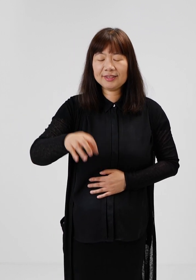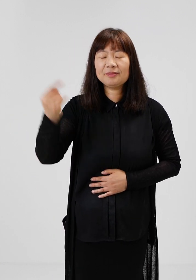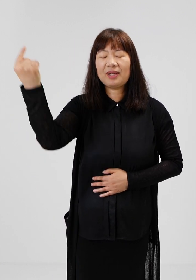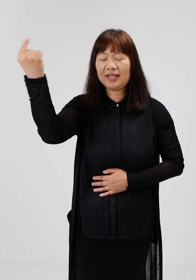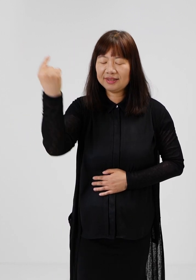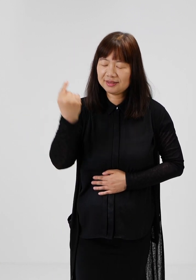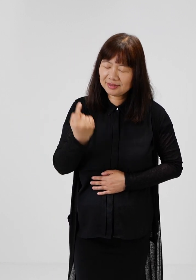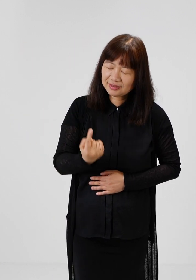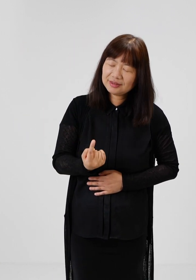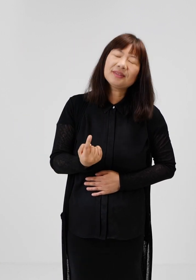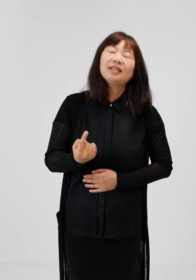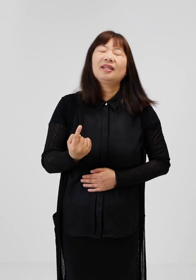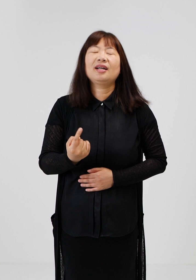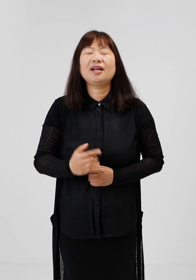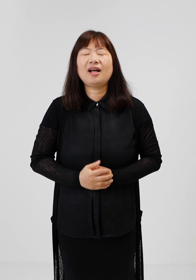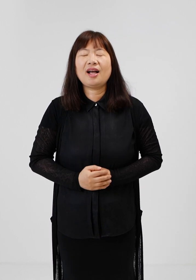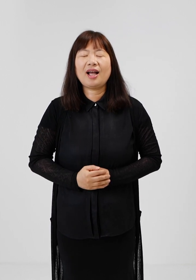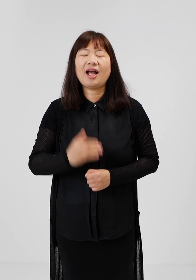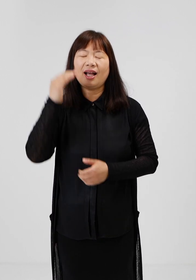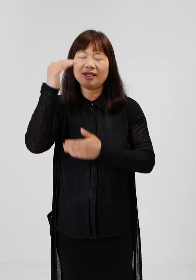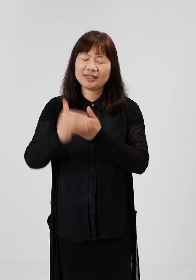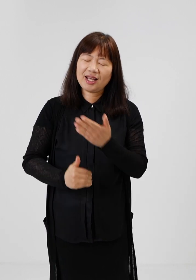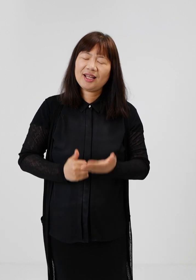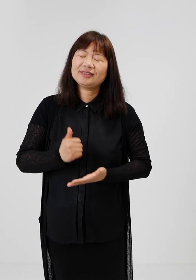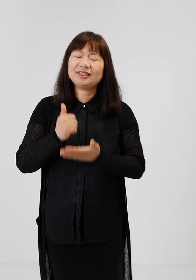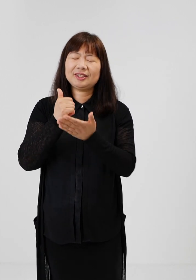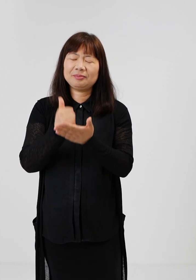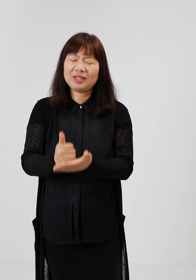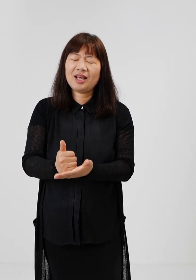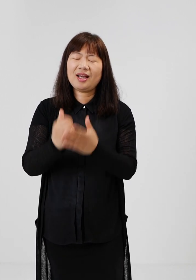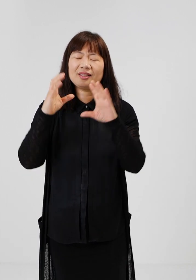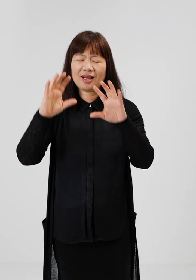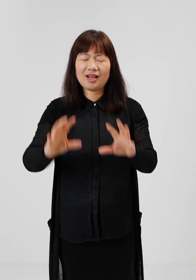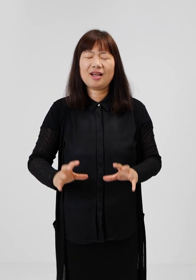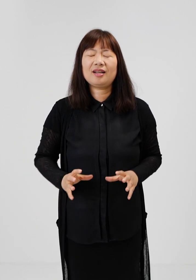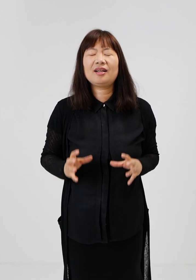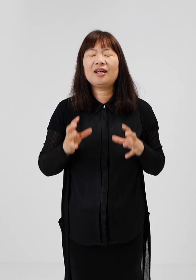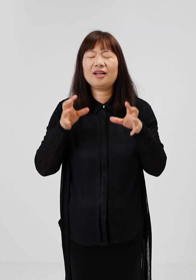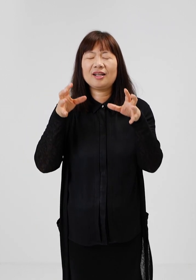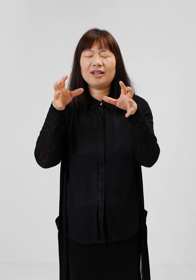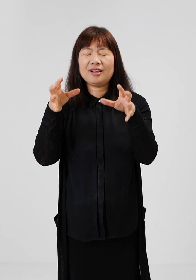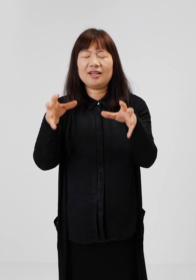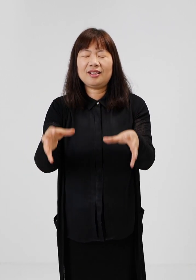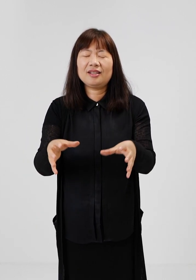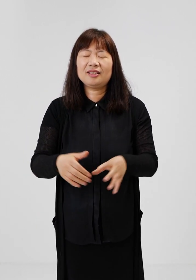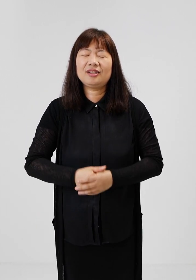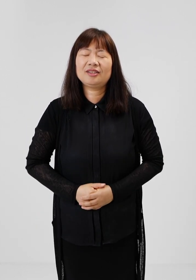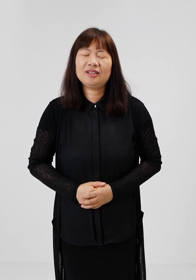이곳에 임하신 하나님 나라,